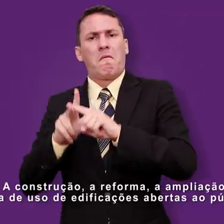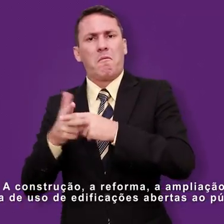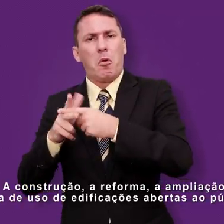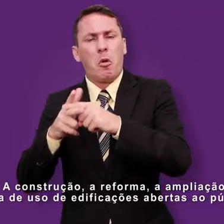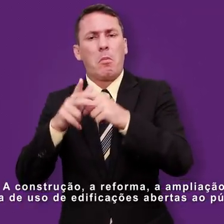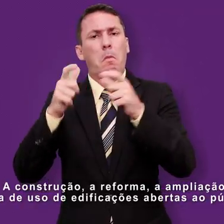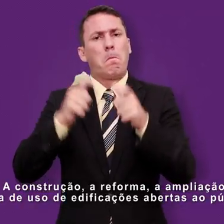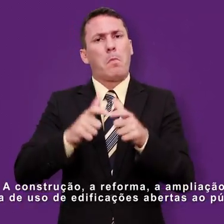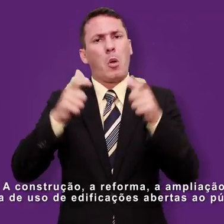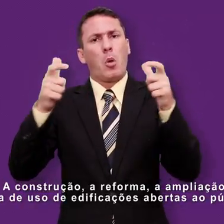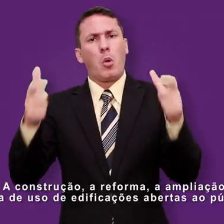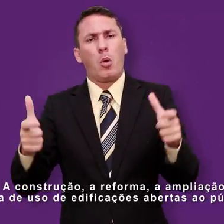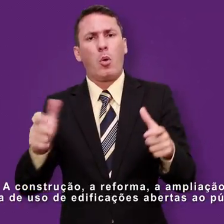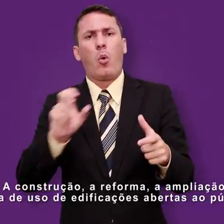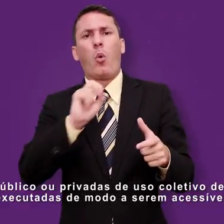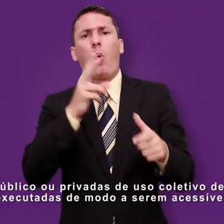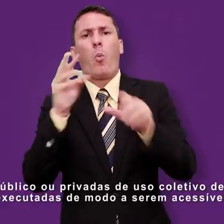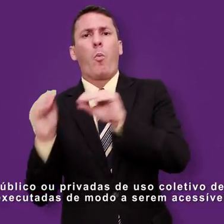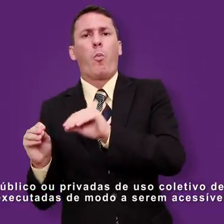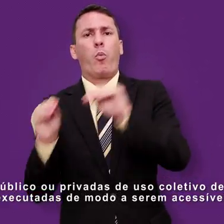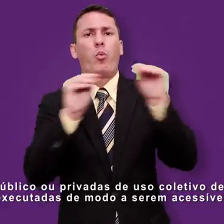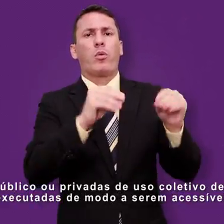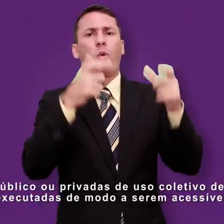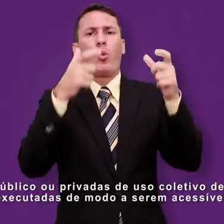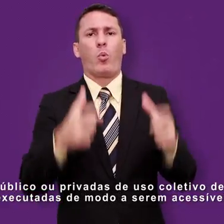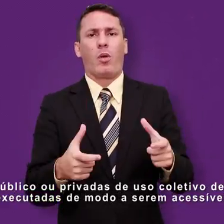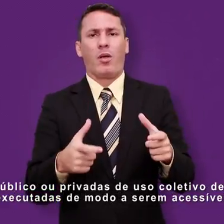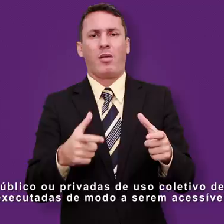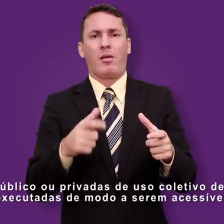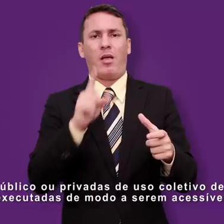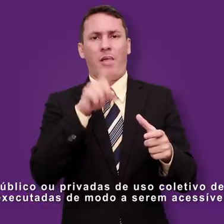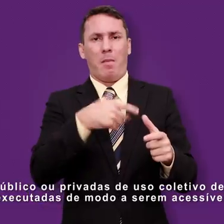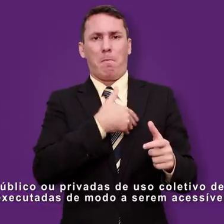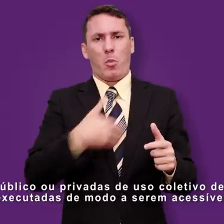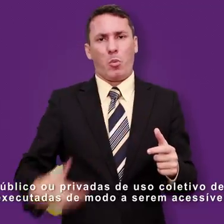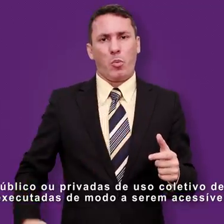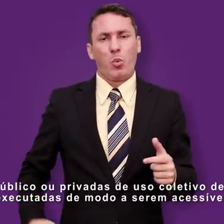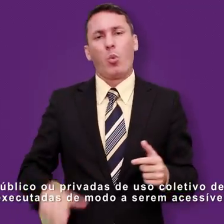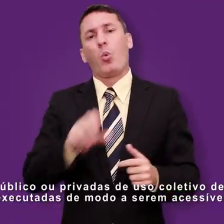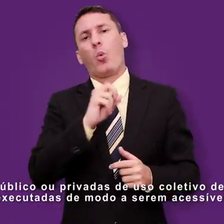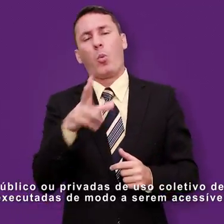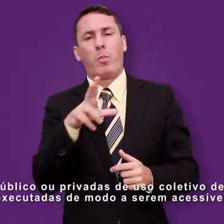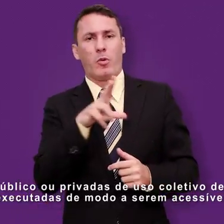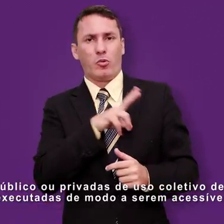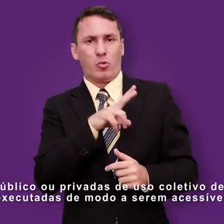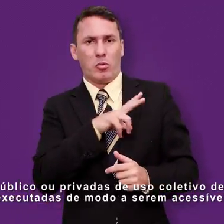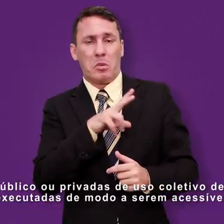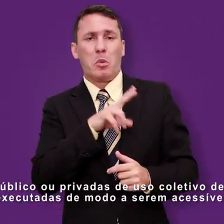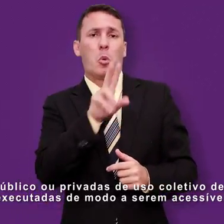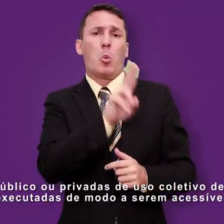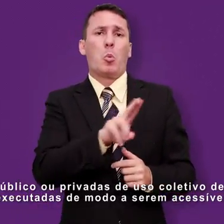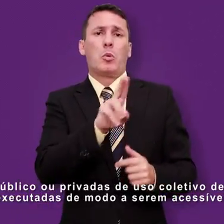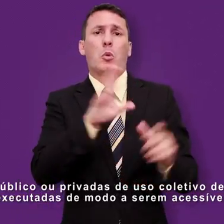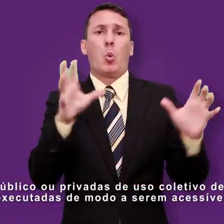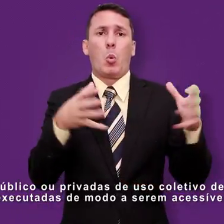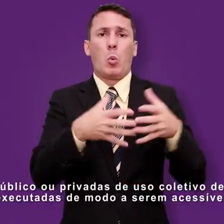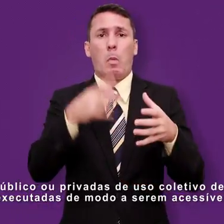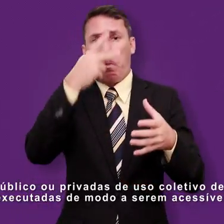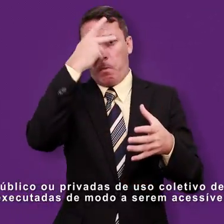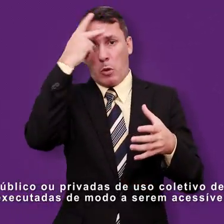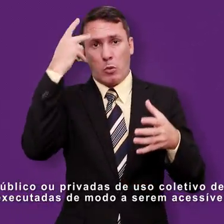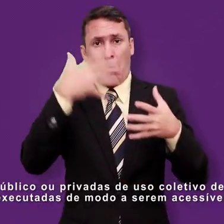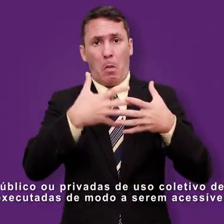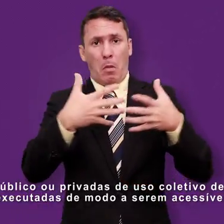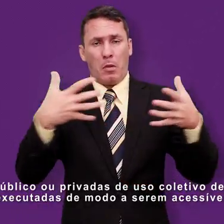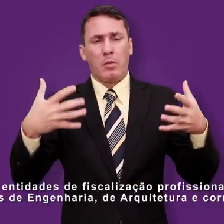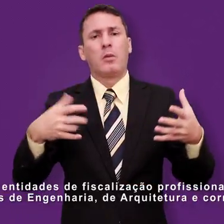de edificações abertas ao público, de uso público ou privadas de uso coletivo, deverão ser executadas de modo a